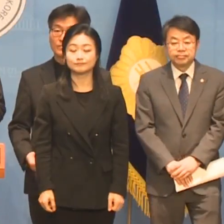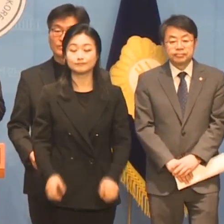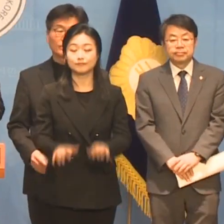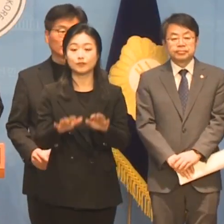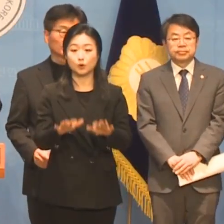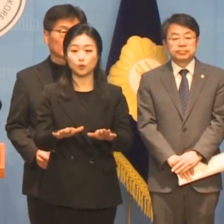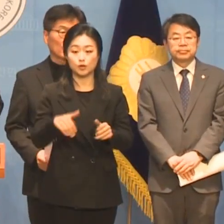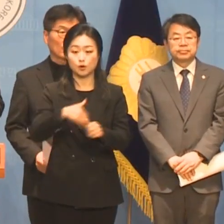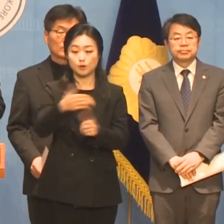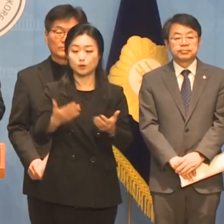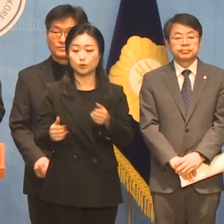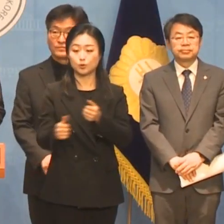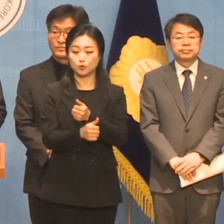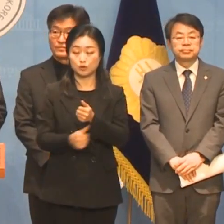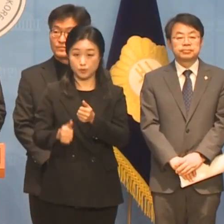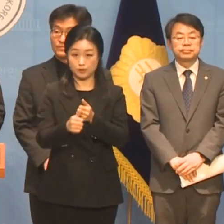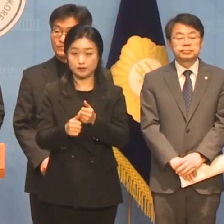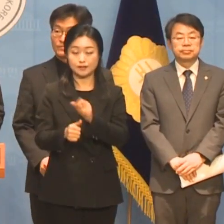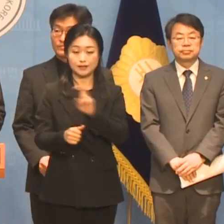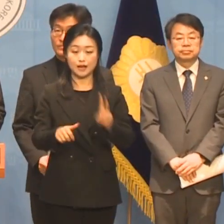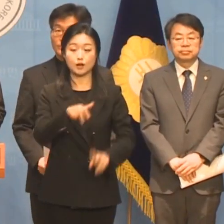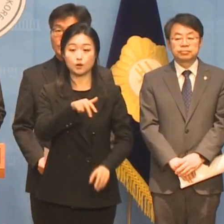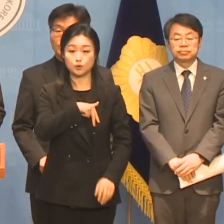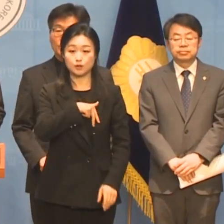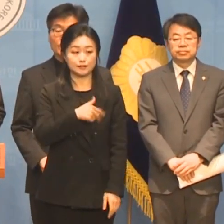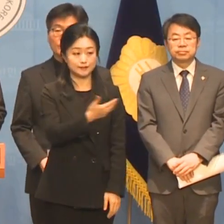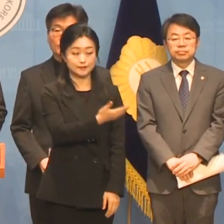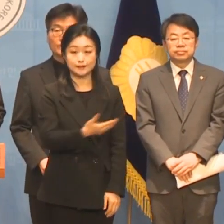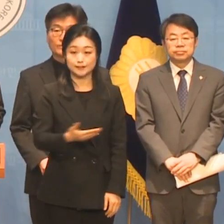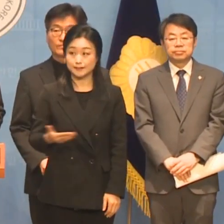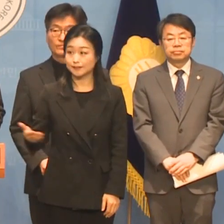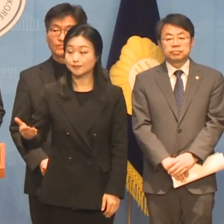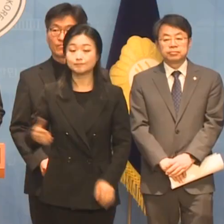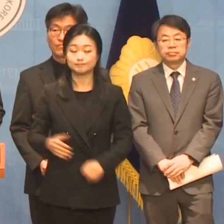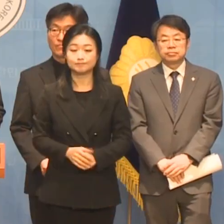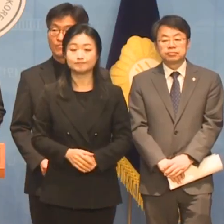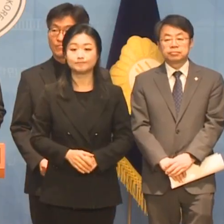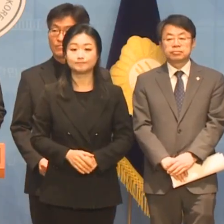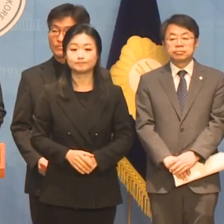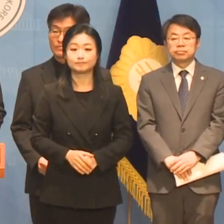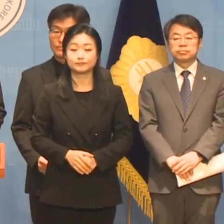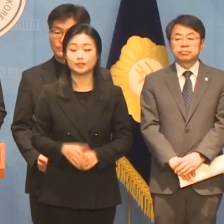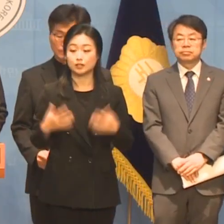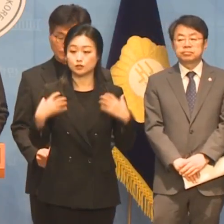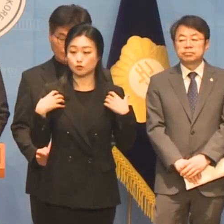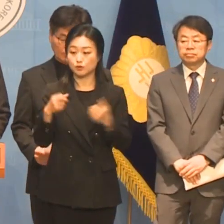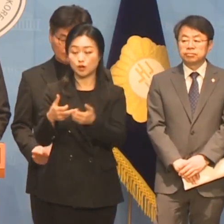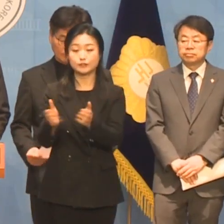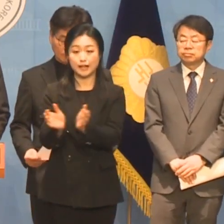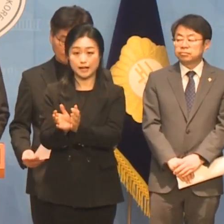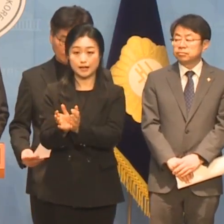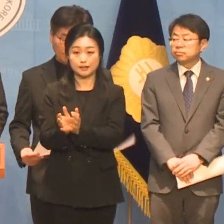이상으로 환경노동위원회 소속 야당 국회의원 일동의 정부 여당